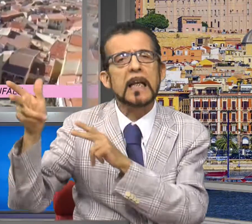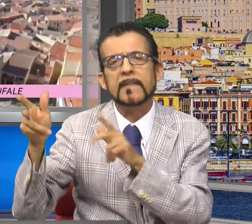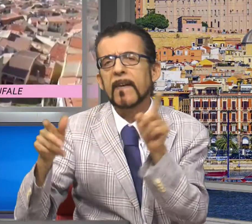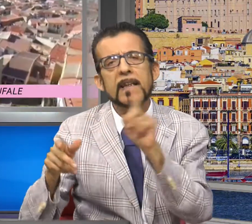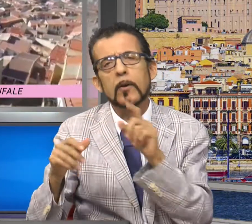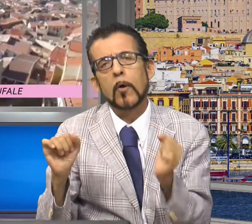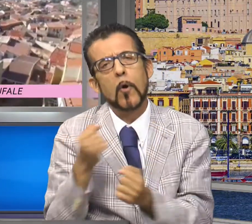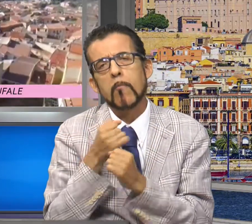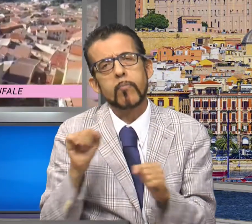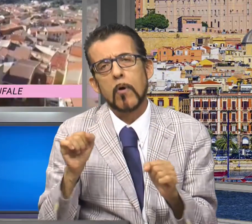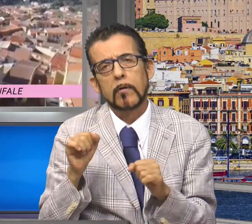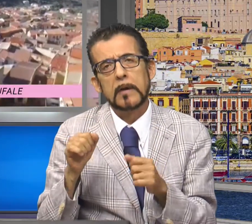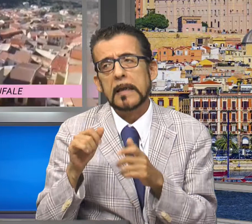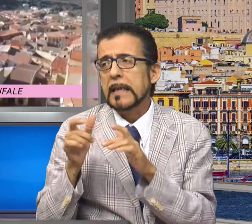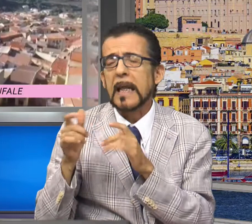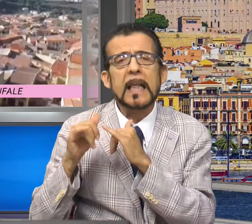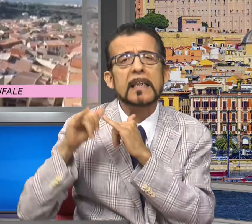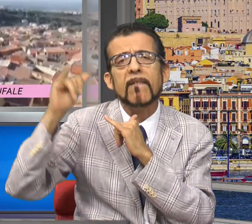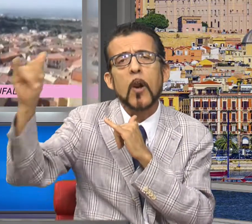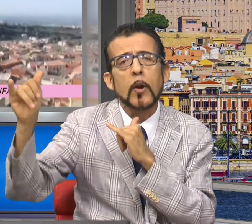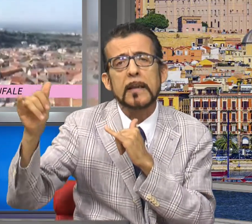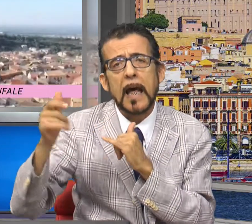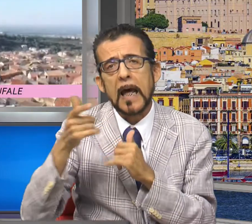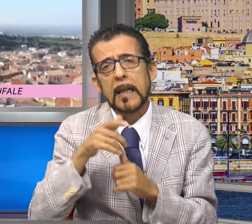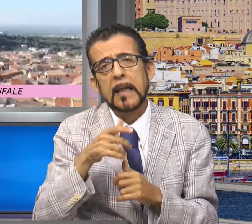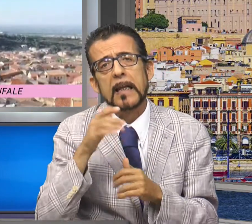trattativa è a distanza ed è il preludio di una richiesta di bonifico internazionale.